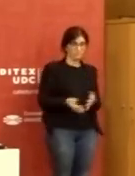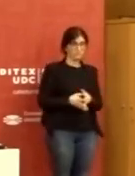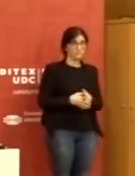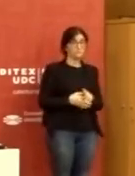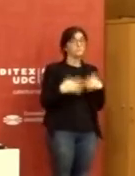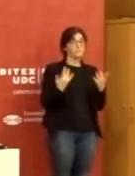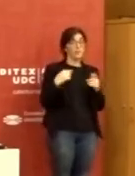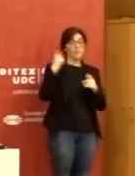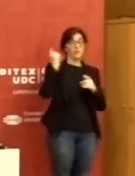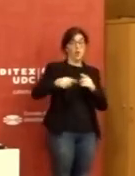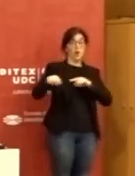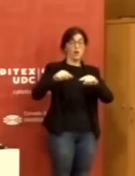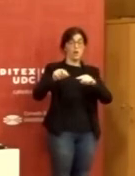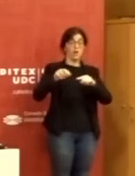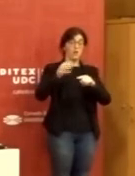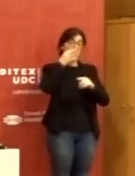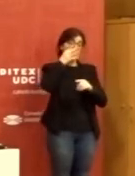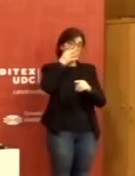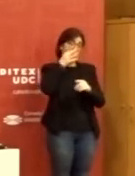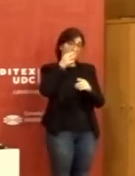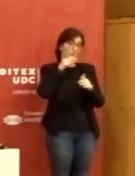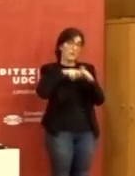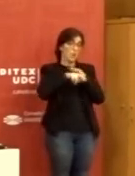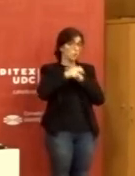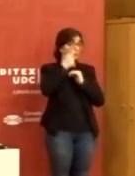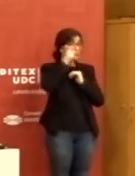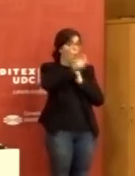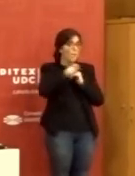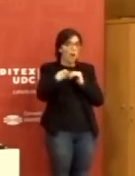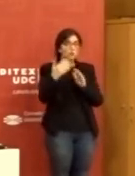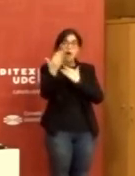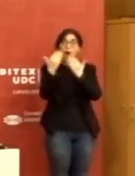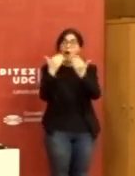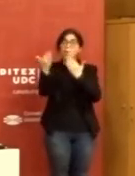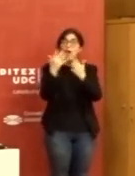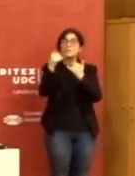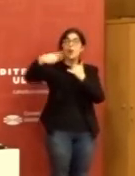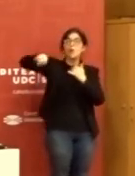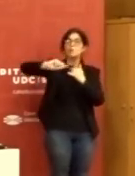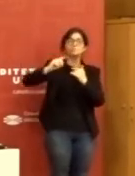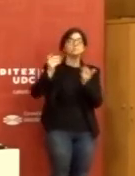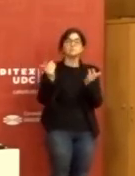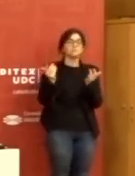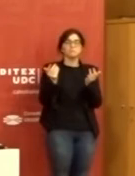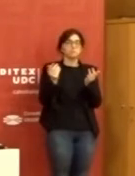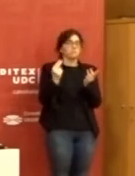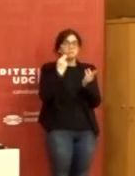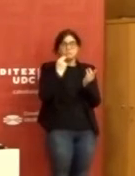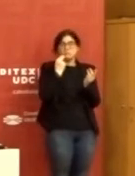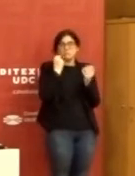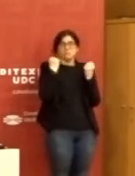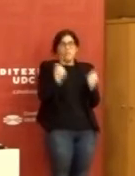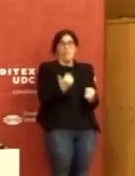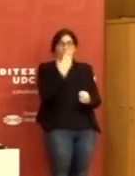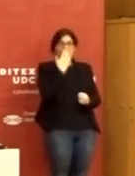directora de recursos humanos de la empresa, no lo veían de ningún... O sea, tenían un enorme miedo.